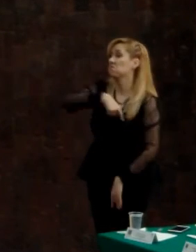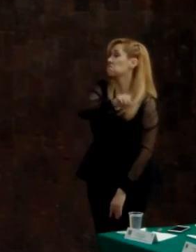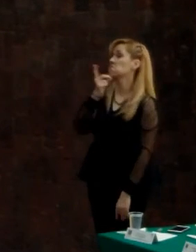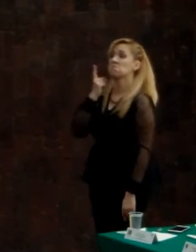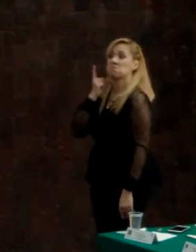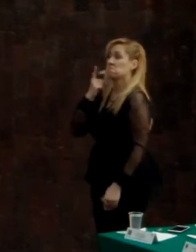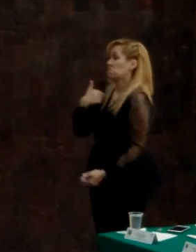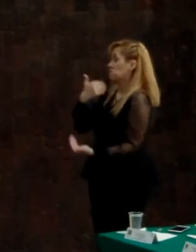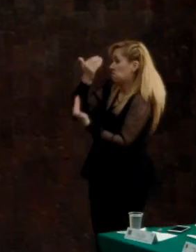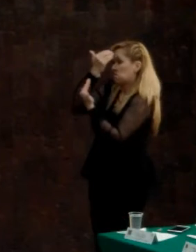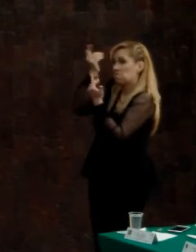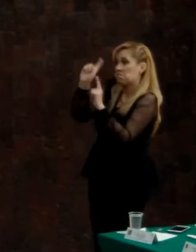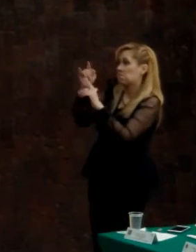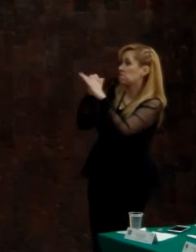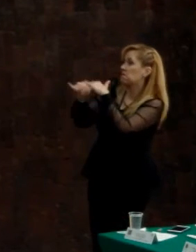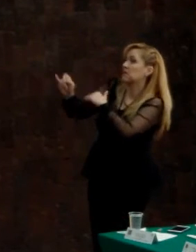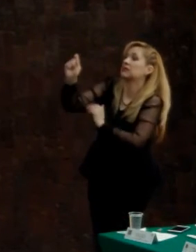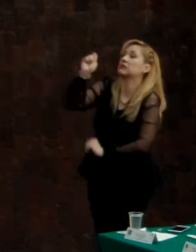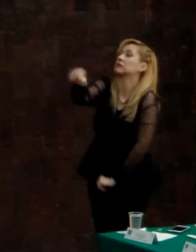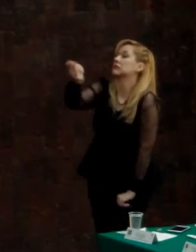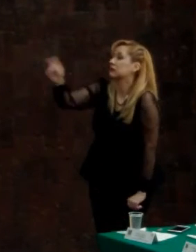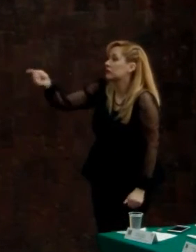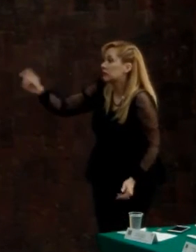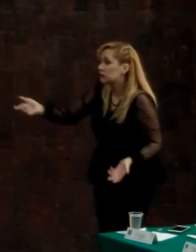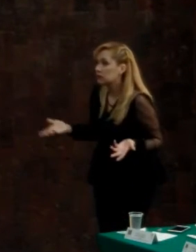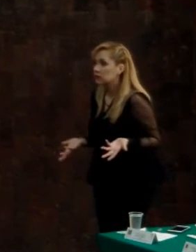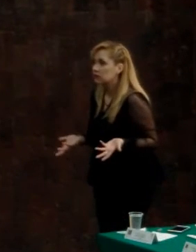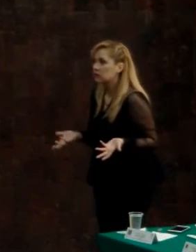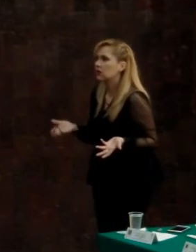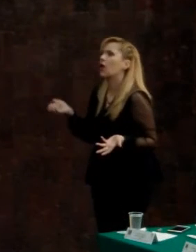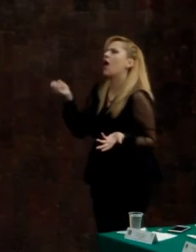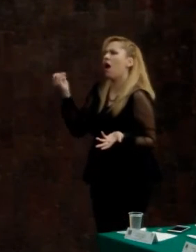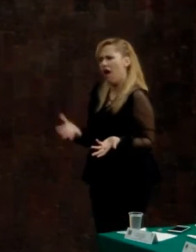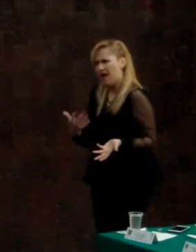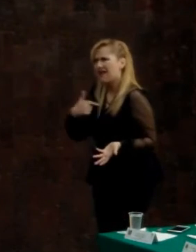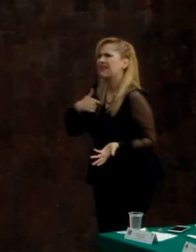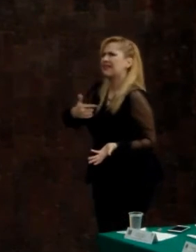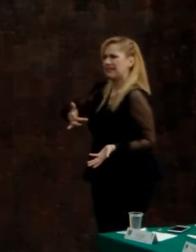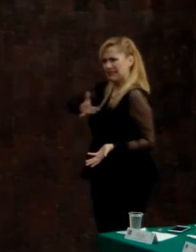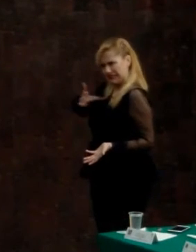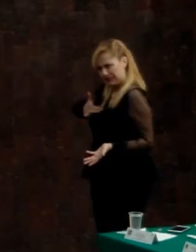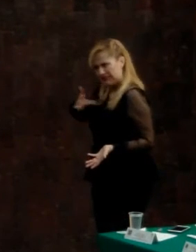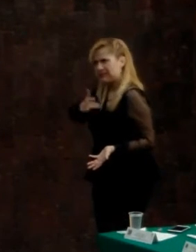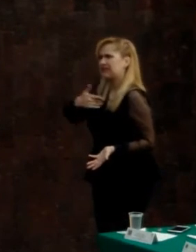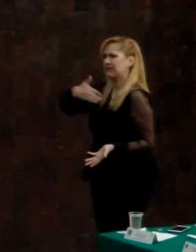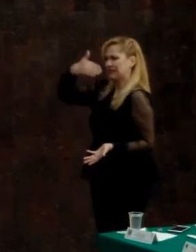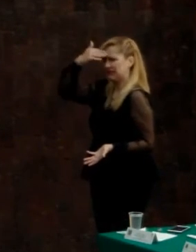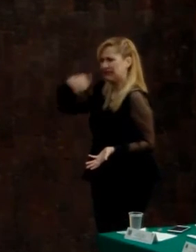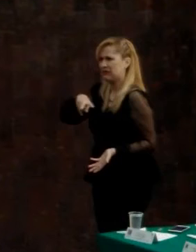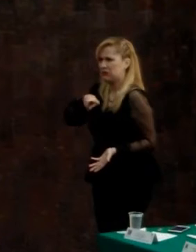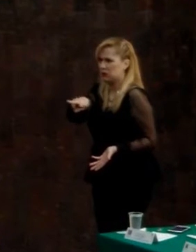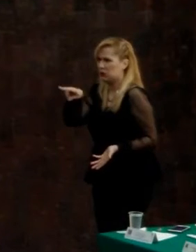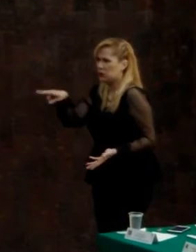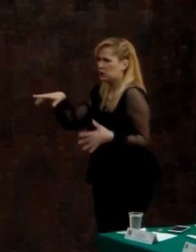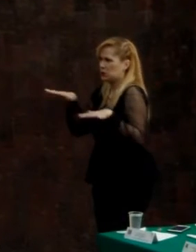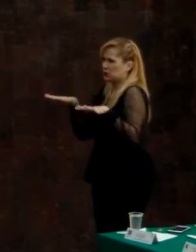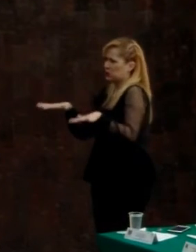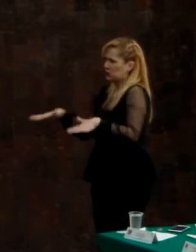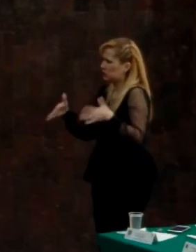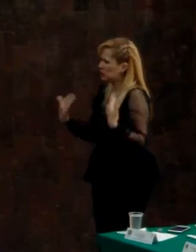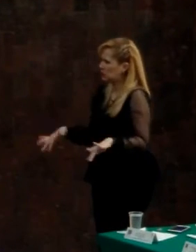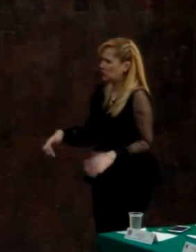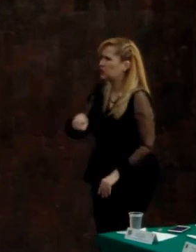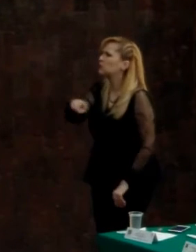no conocemos, aunque seamos sensibles a las necesidades generales de